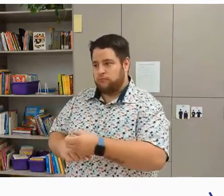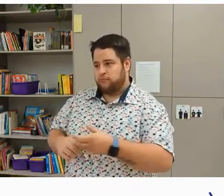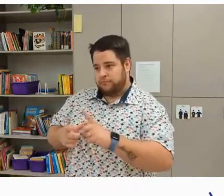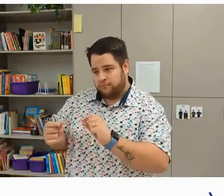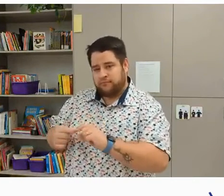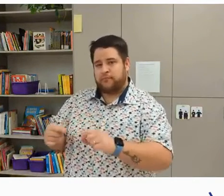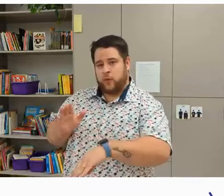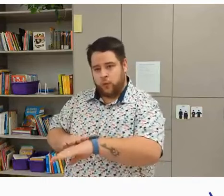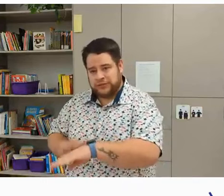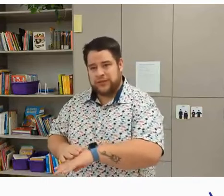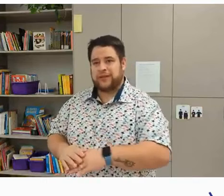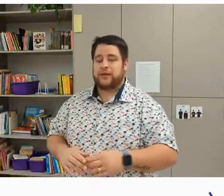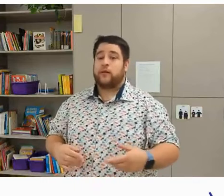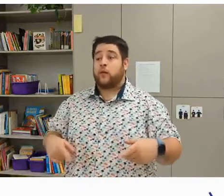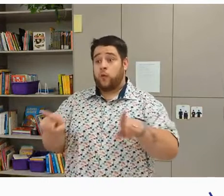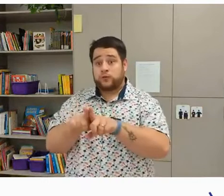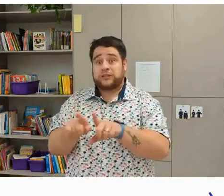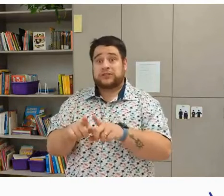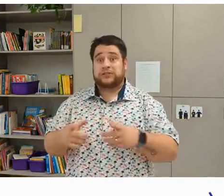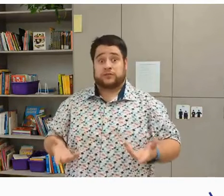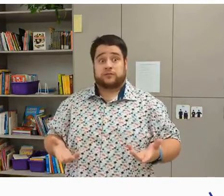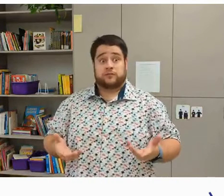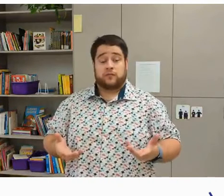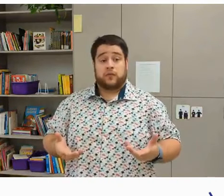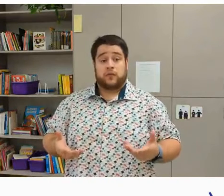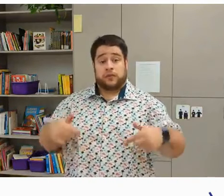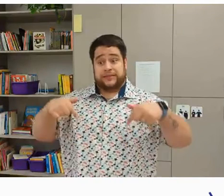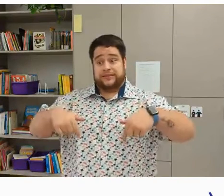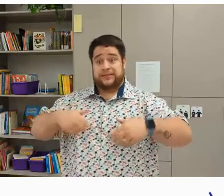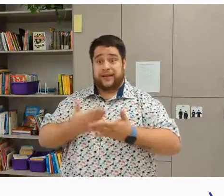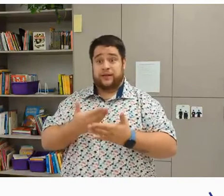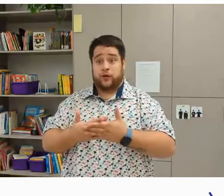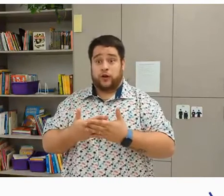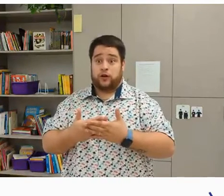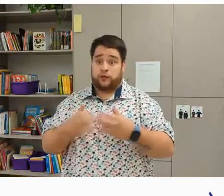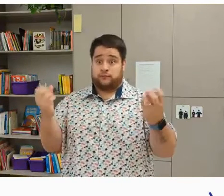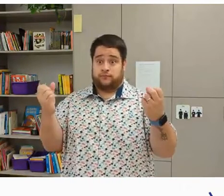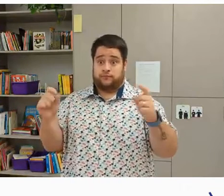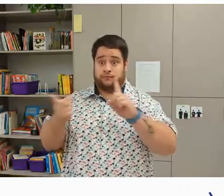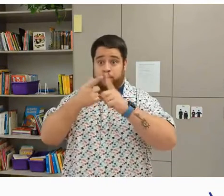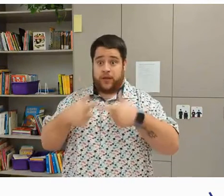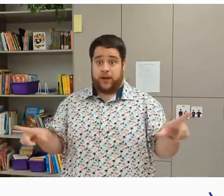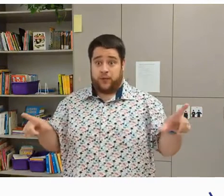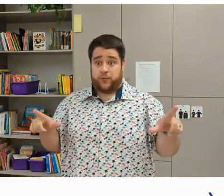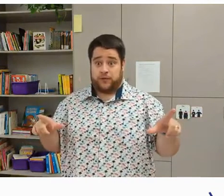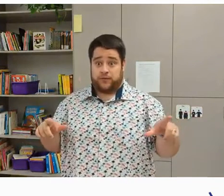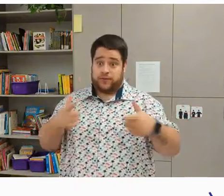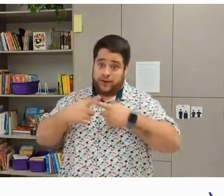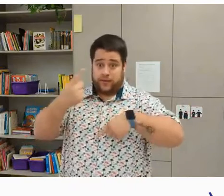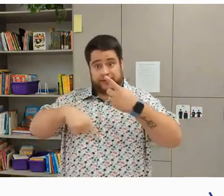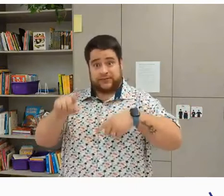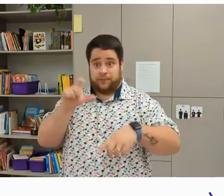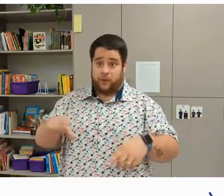les conseille. Et de plus, ici, à l'école, la langue première, c'est la langue des signes, la